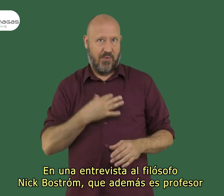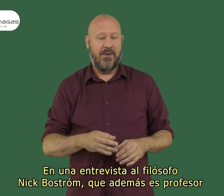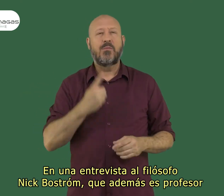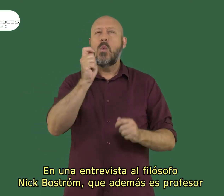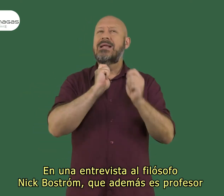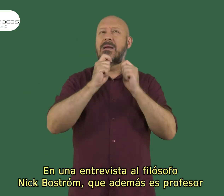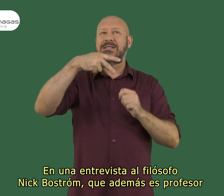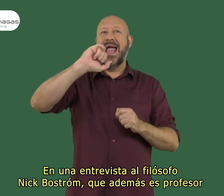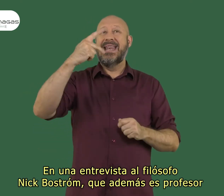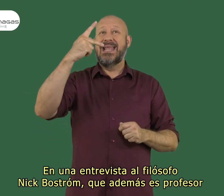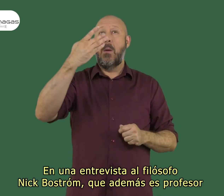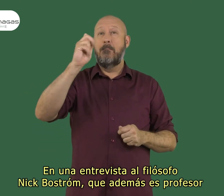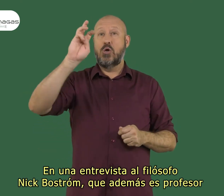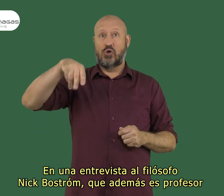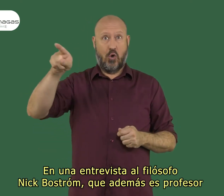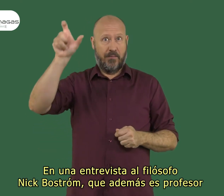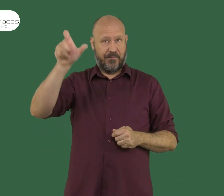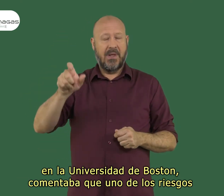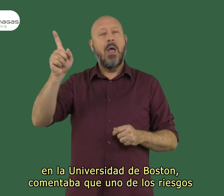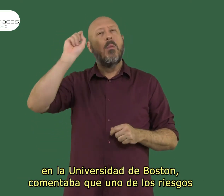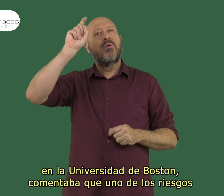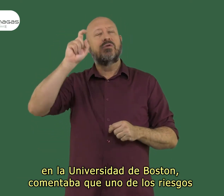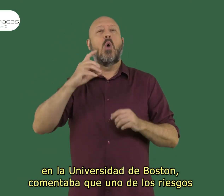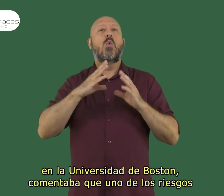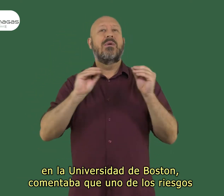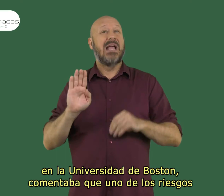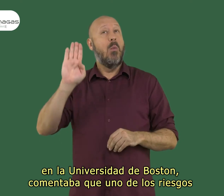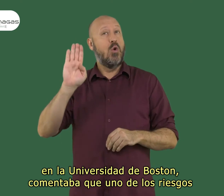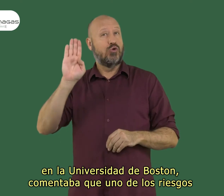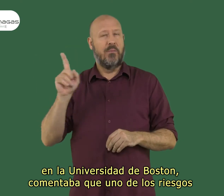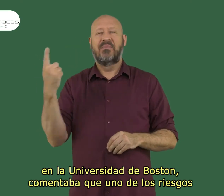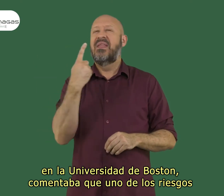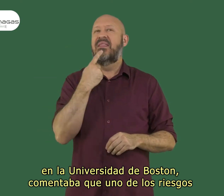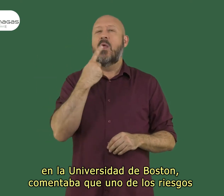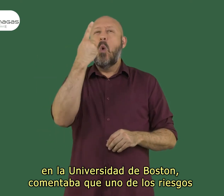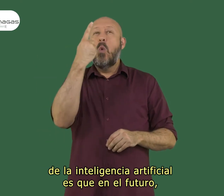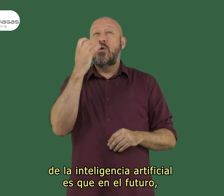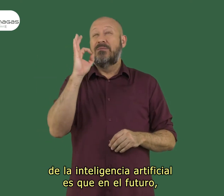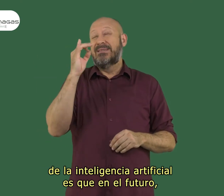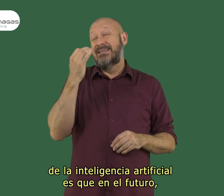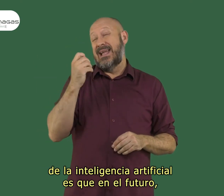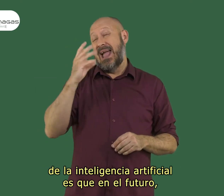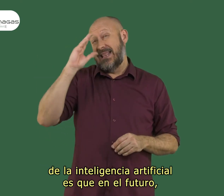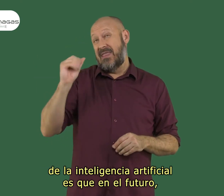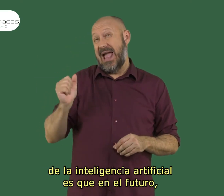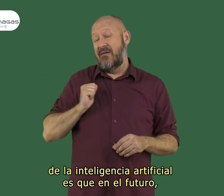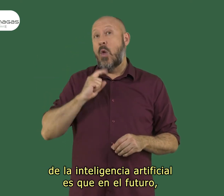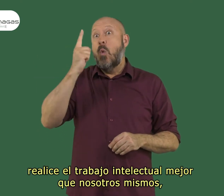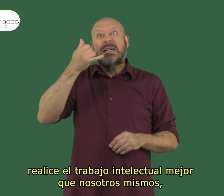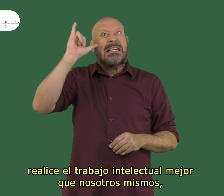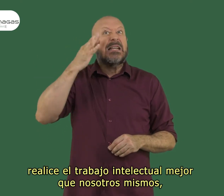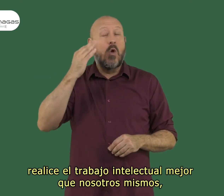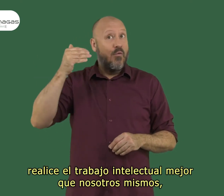entrevista al filósofo Nick Bostrom, que además es profesor en la Universidad de Boston, comentaba que uno de los riesgos de la inteligencia artificial es que en el